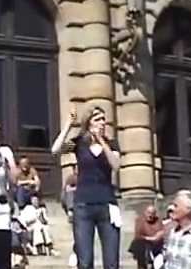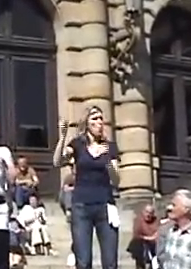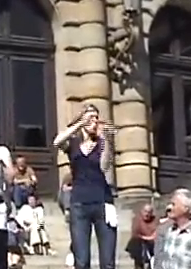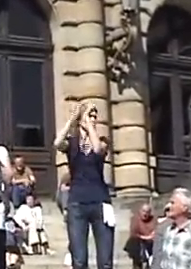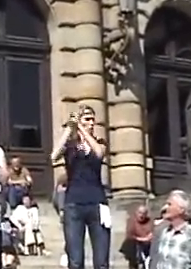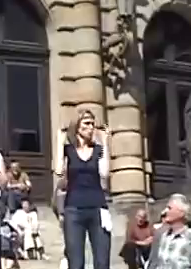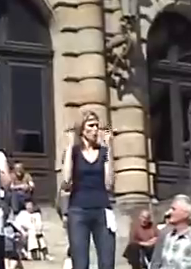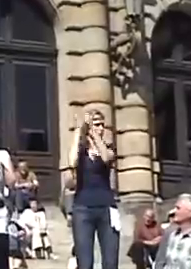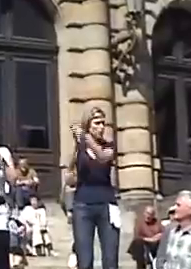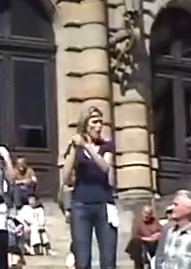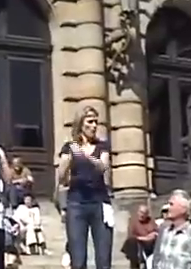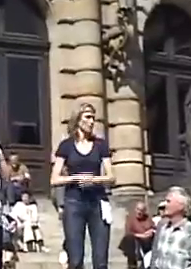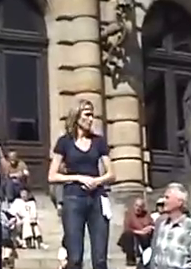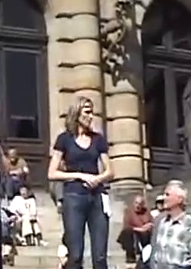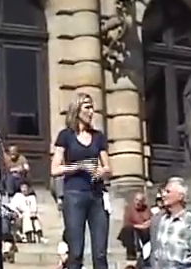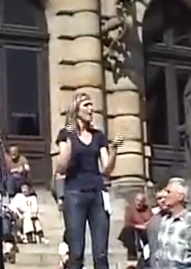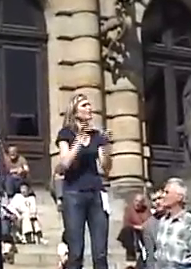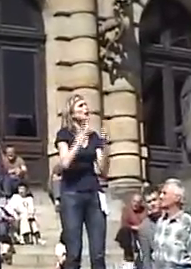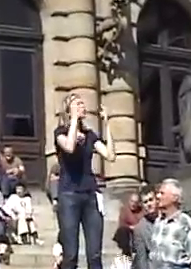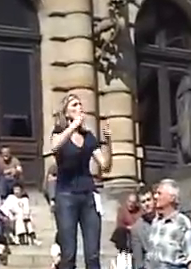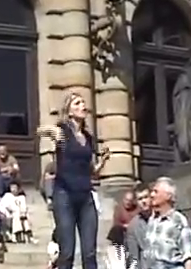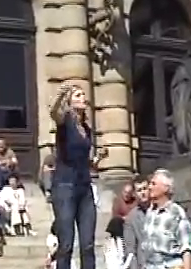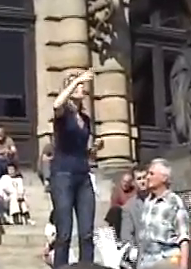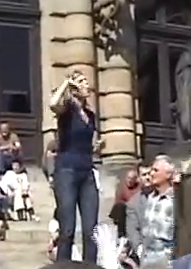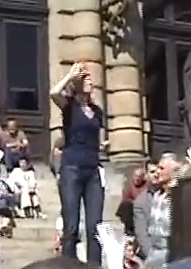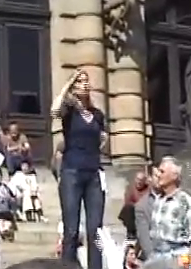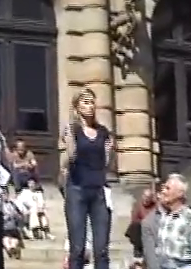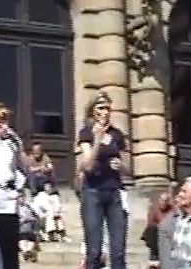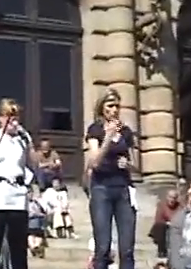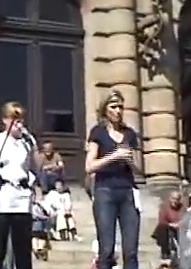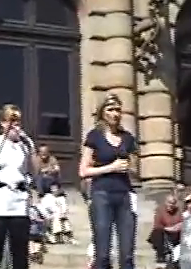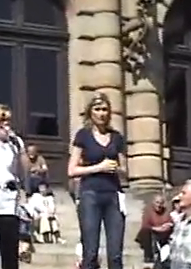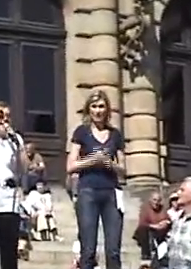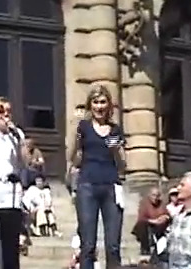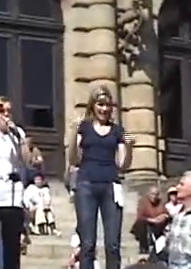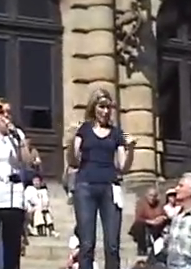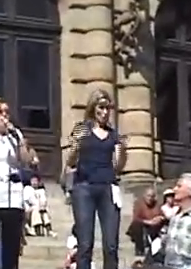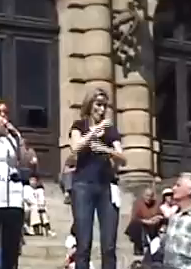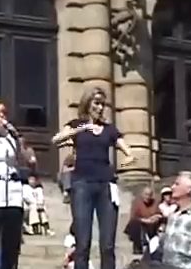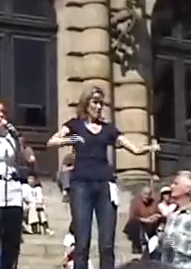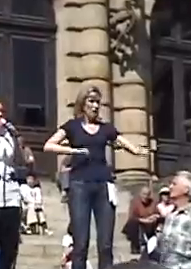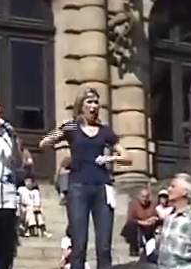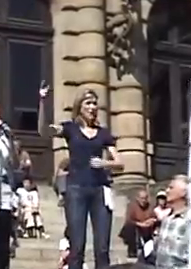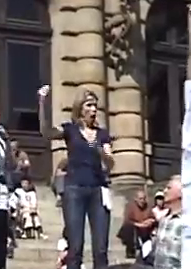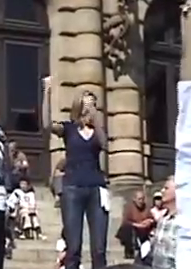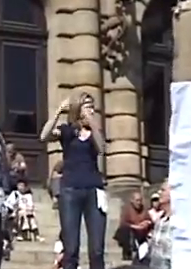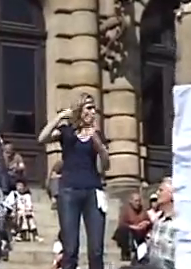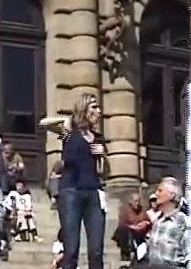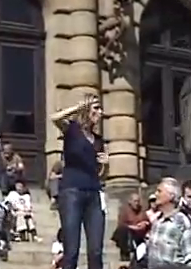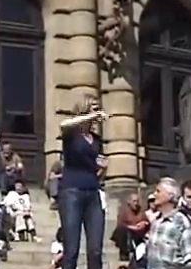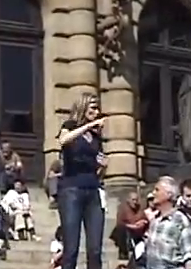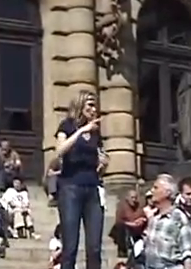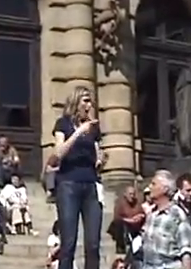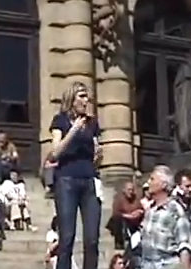A ještě jednu věc bychom se měli naučit. Toto, co nám tahle vláda de facto nás učí se